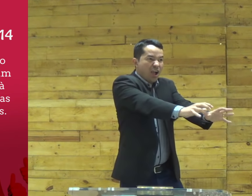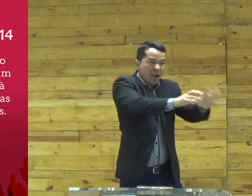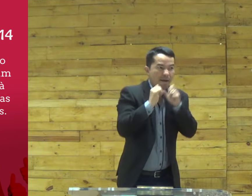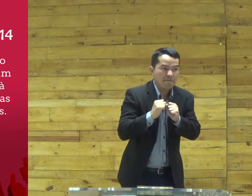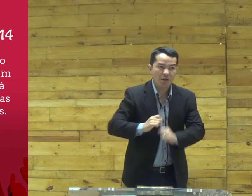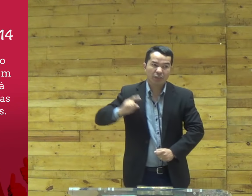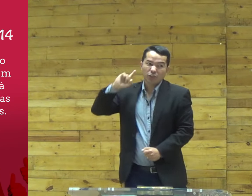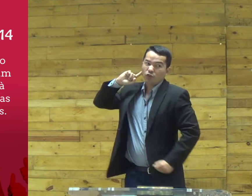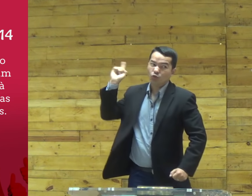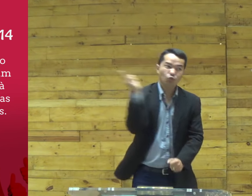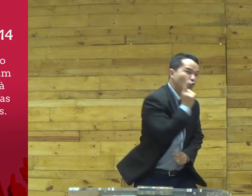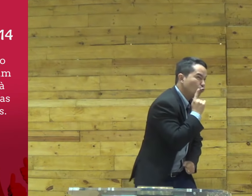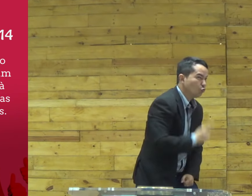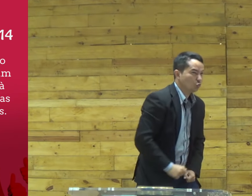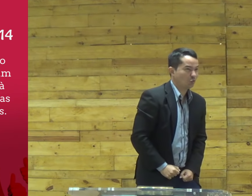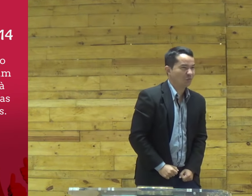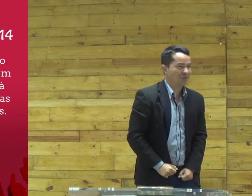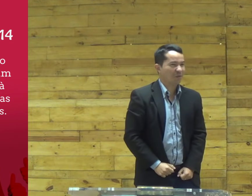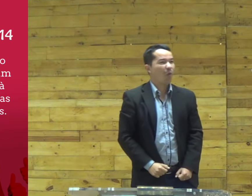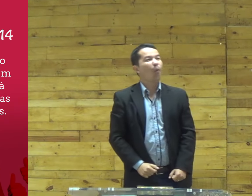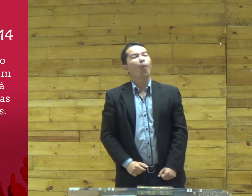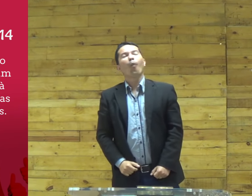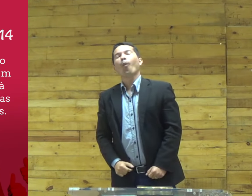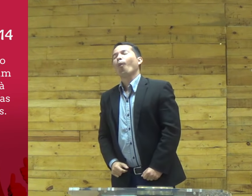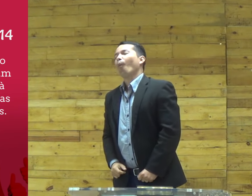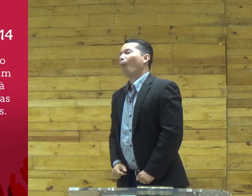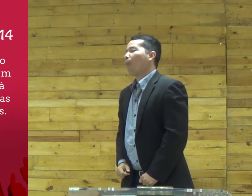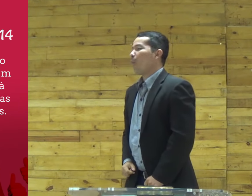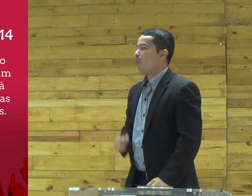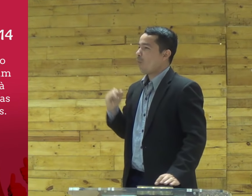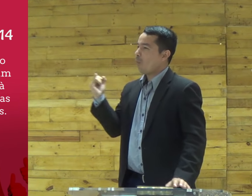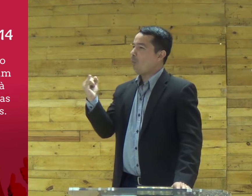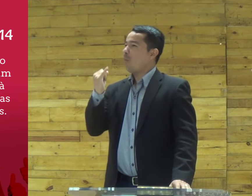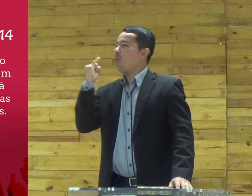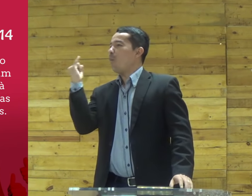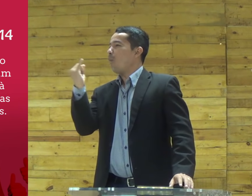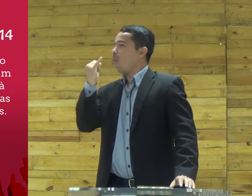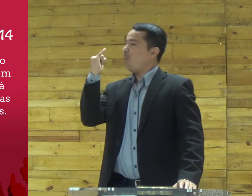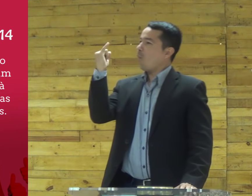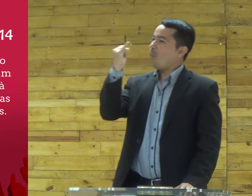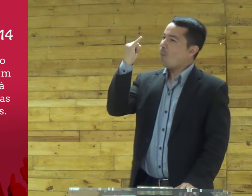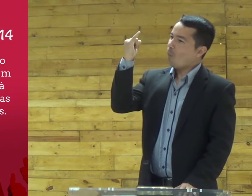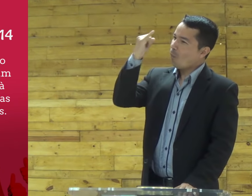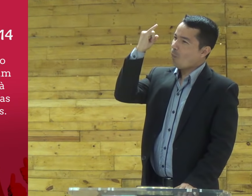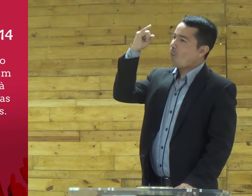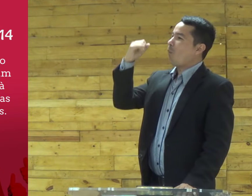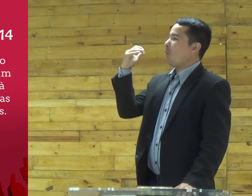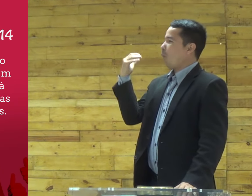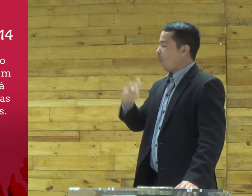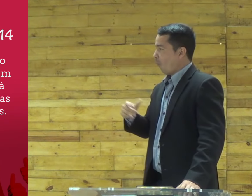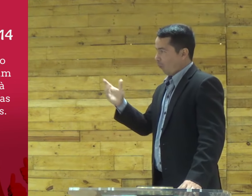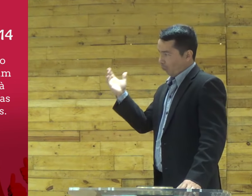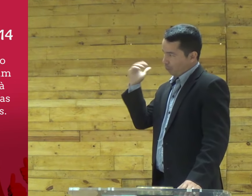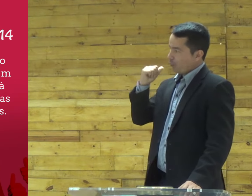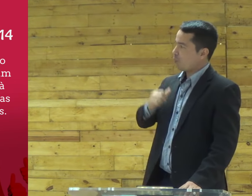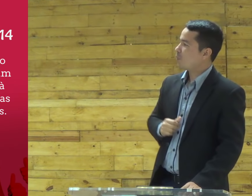Não amaldiçoem o surdo. Poxa vida, isso é muito importante, muito